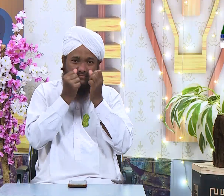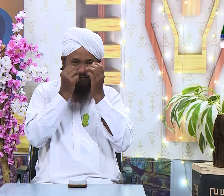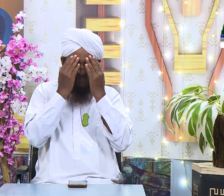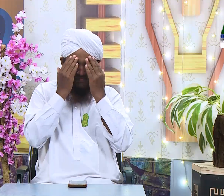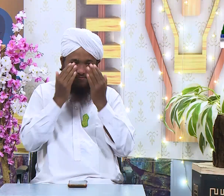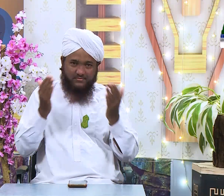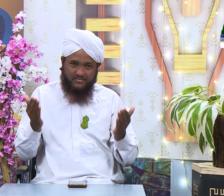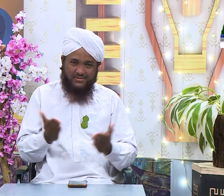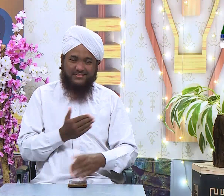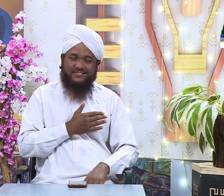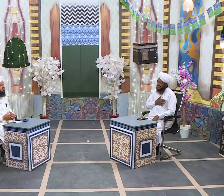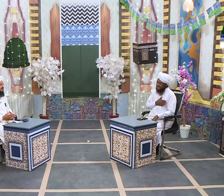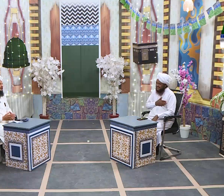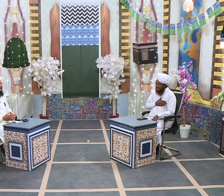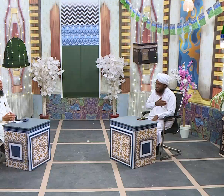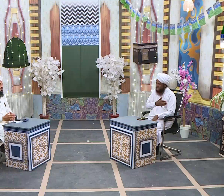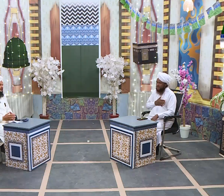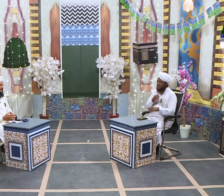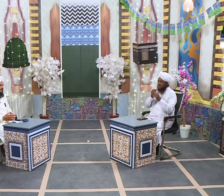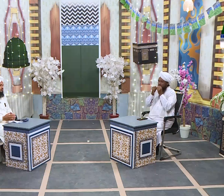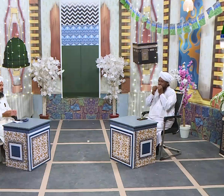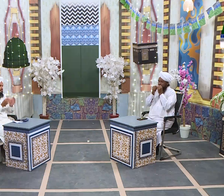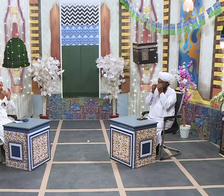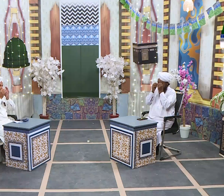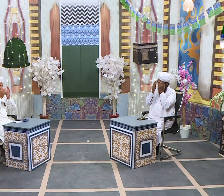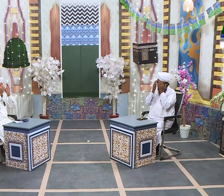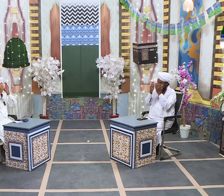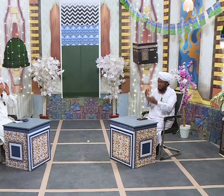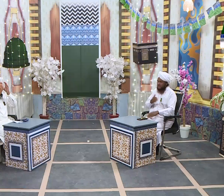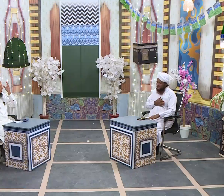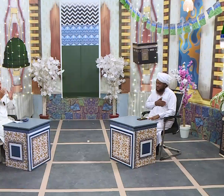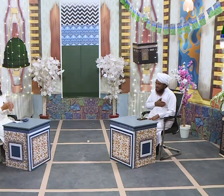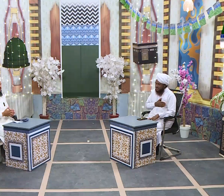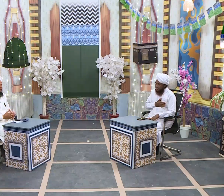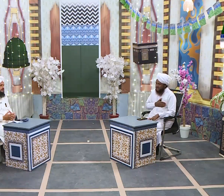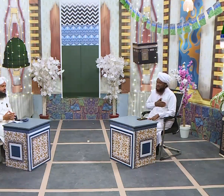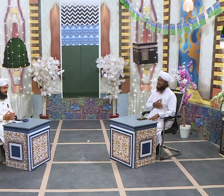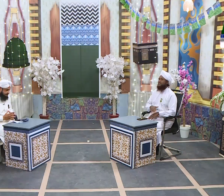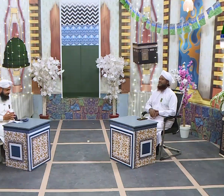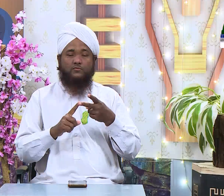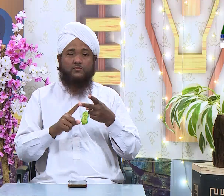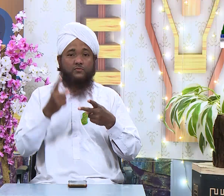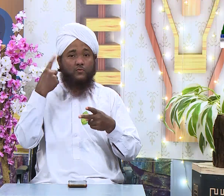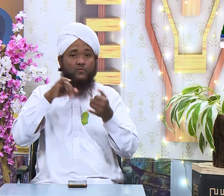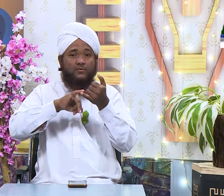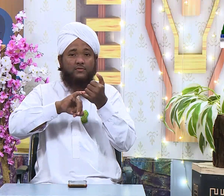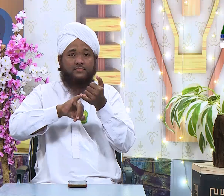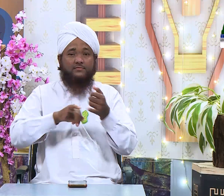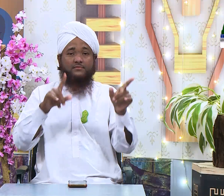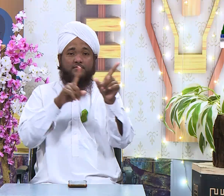صلو علی الحبیب صلی اللہ تعالی علی محمد صلی اللہ علیہ وسلم۔ نبی پاک صلی اللہ تعالی علیہ وسلم